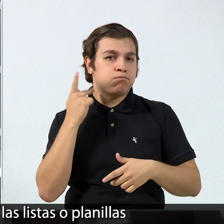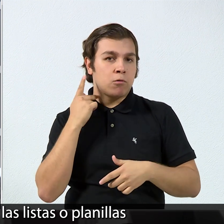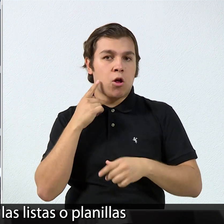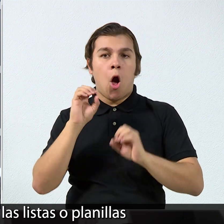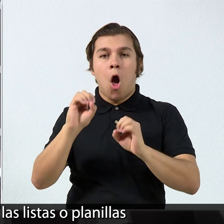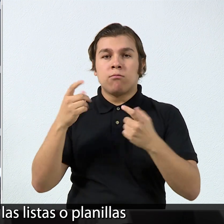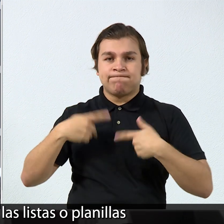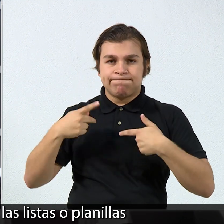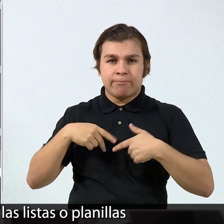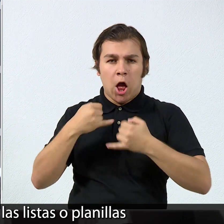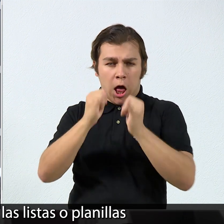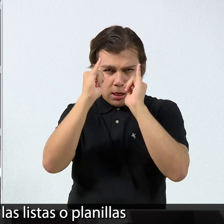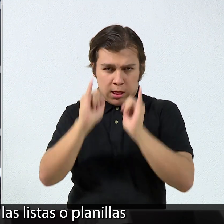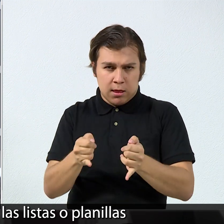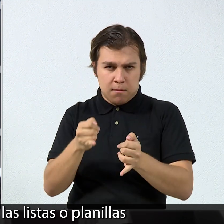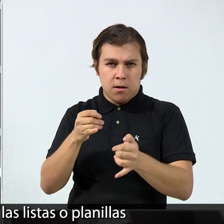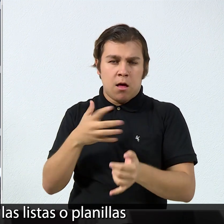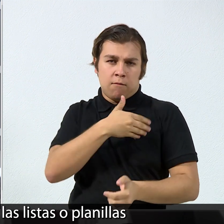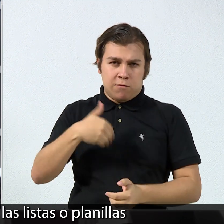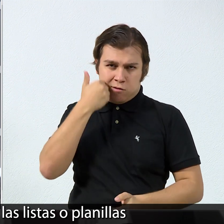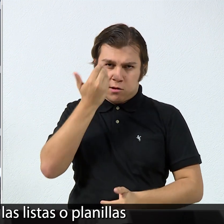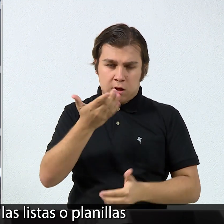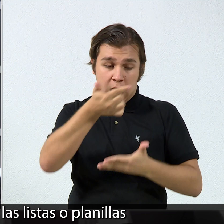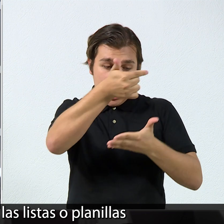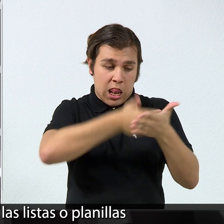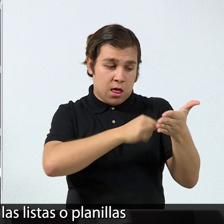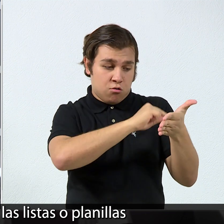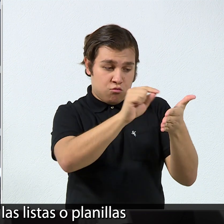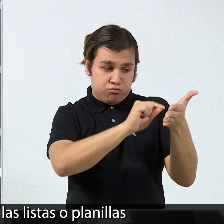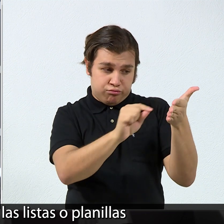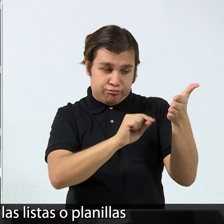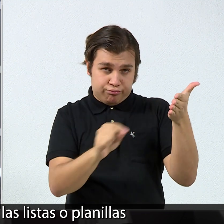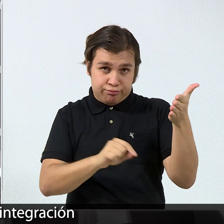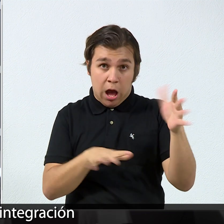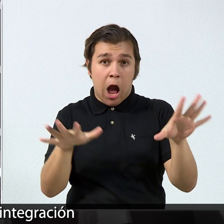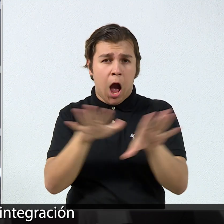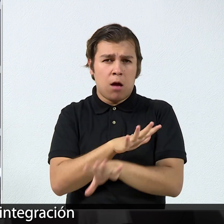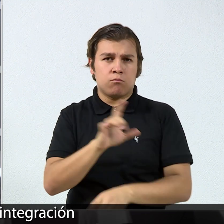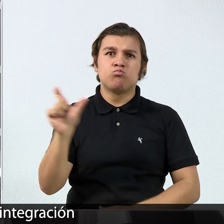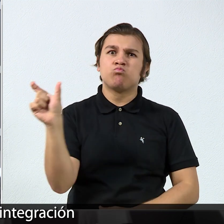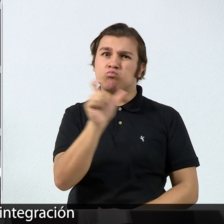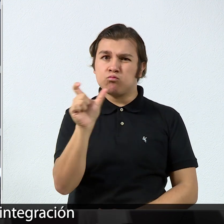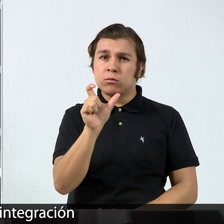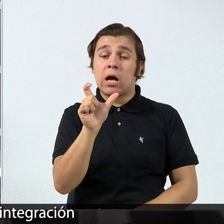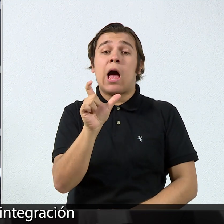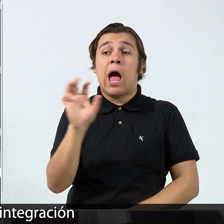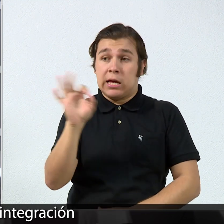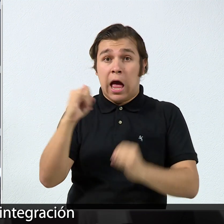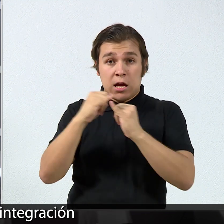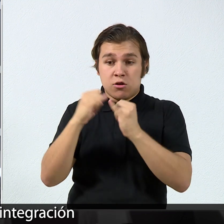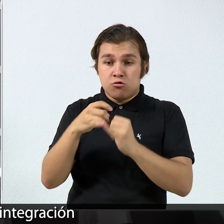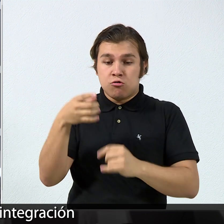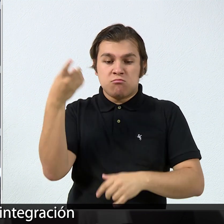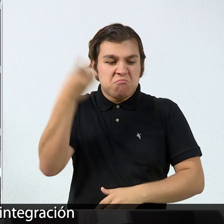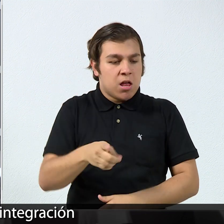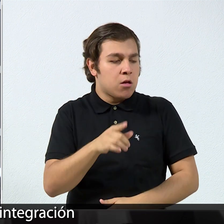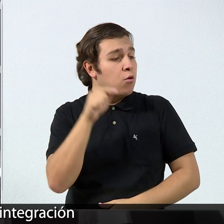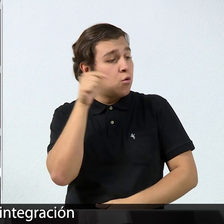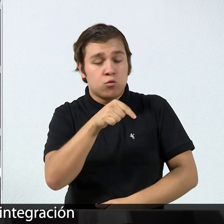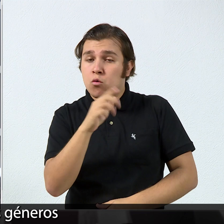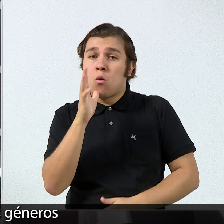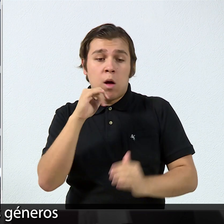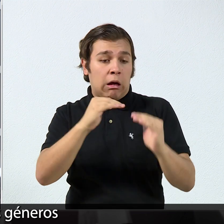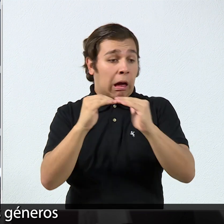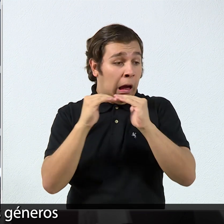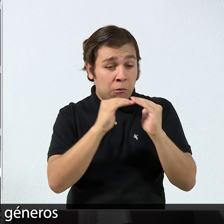deberán modificar las listas o planillas que les instruya el Instituto Electoral cuando su integración no cumpla con el principio de paridad entre